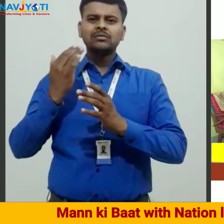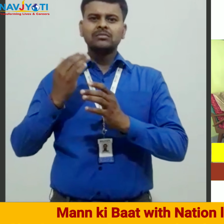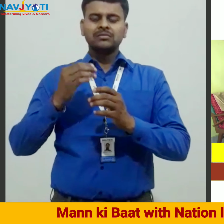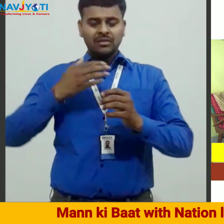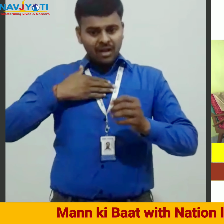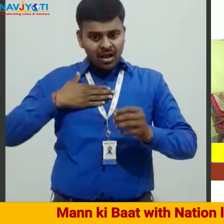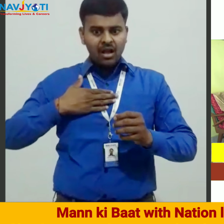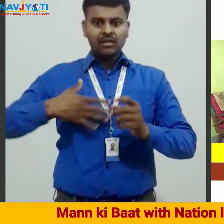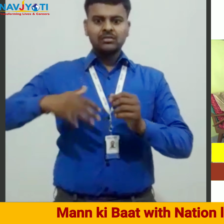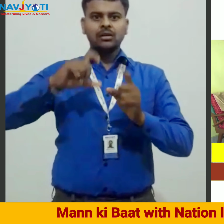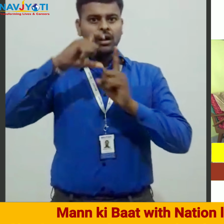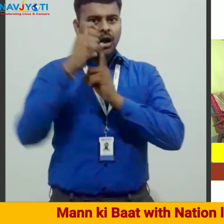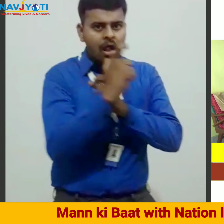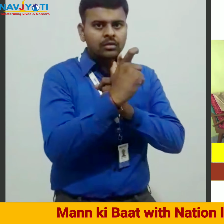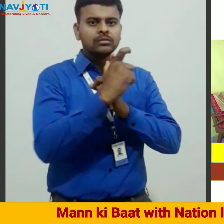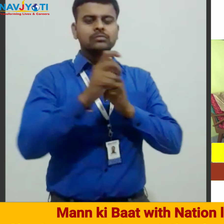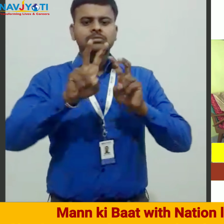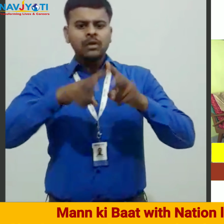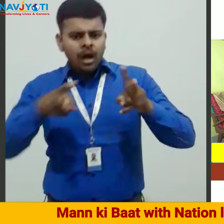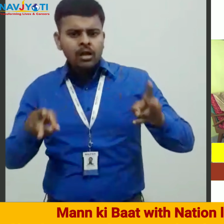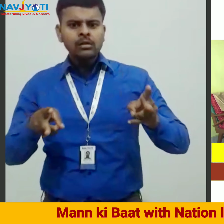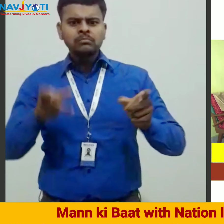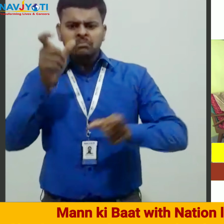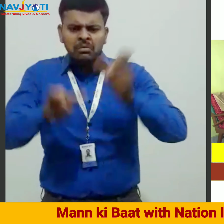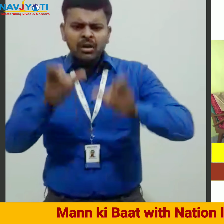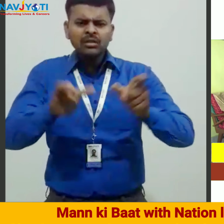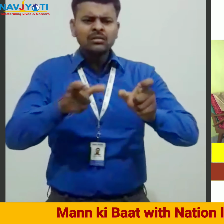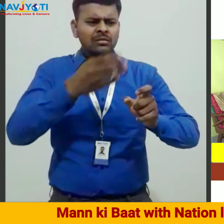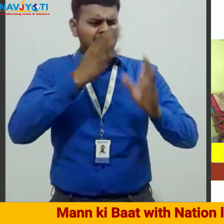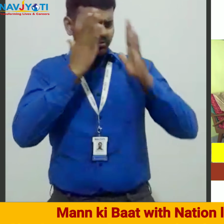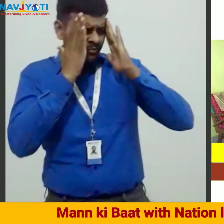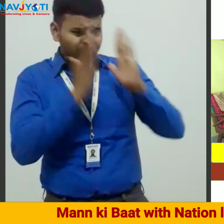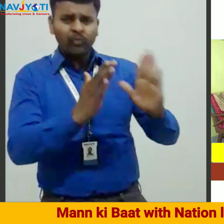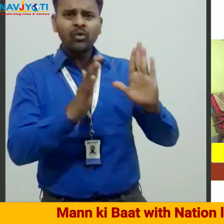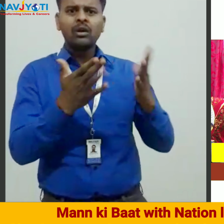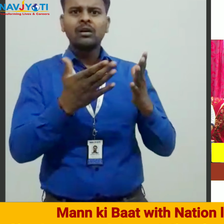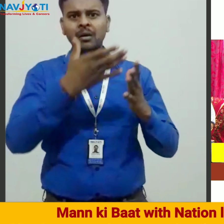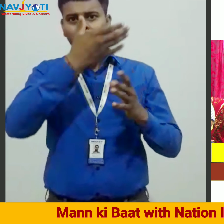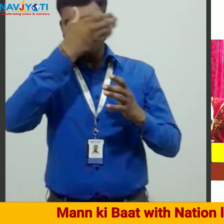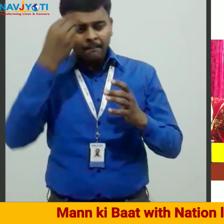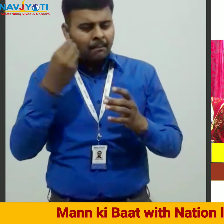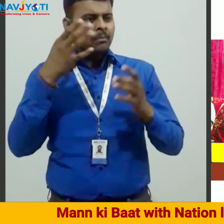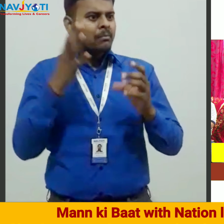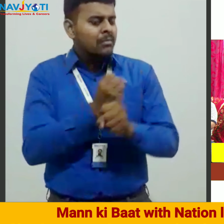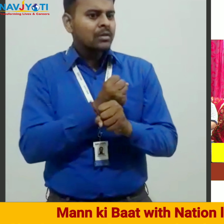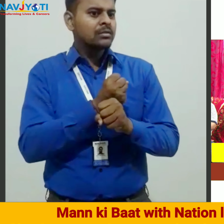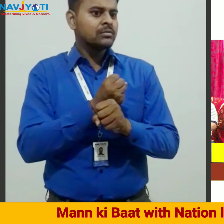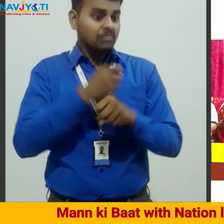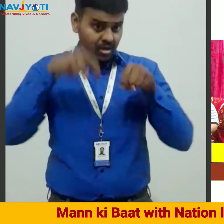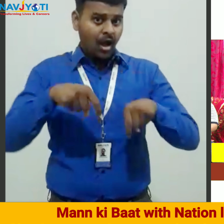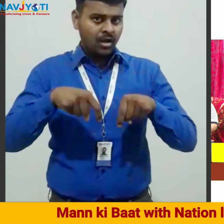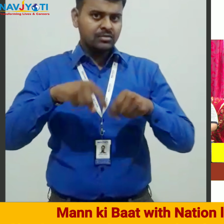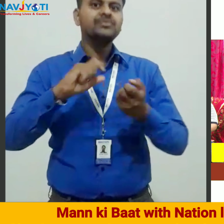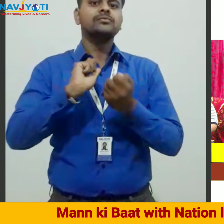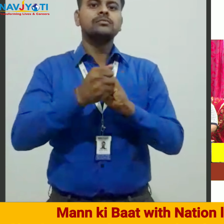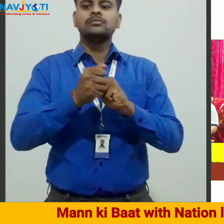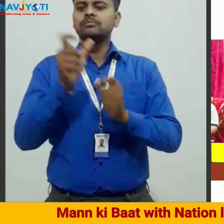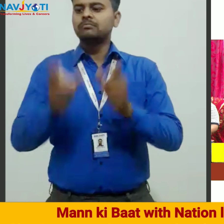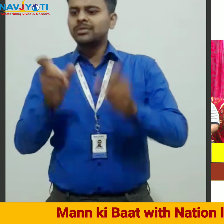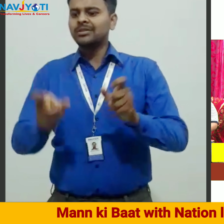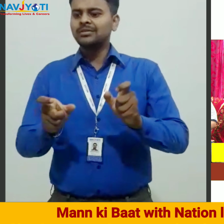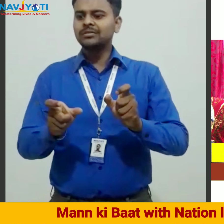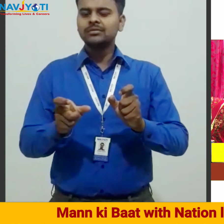हैं प्रकृति, विकृति और संस्कृति। इन शब्दों को एक साथ देखें और इसके पीछे